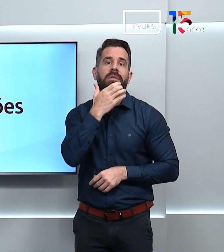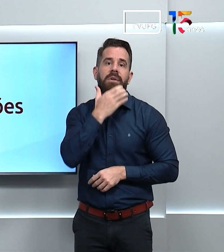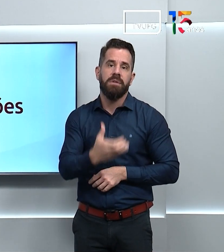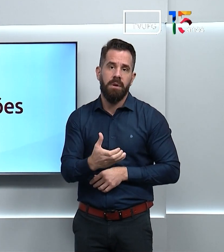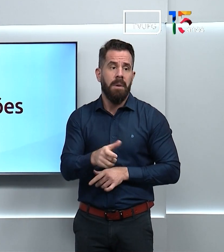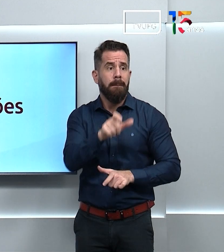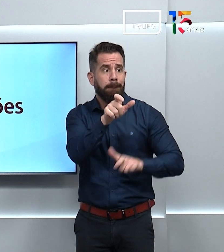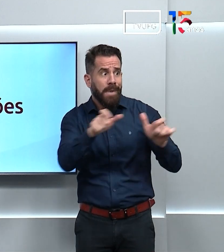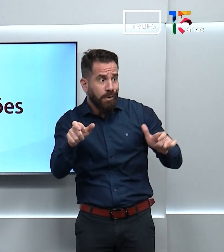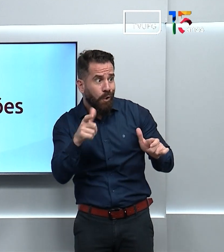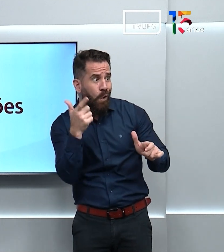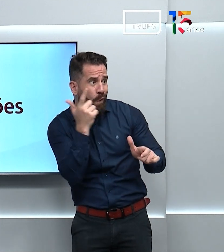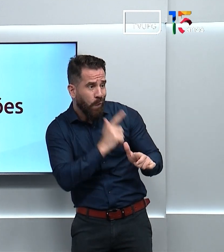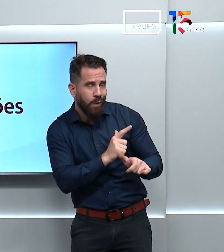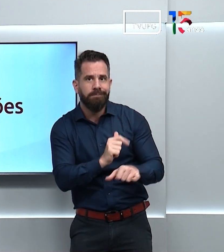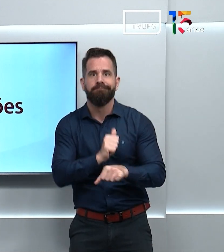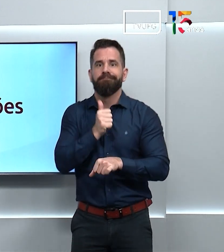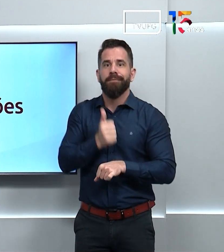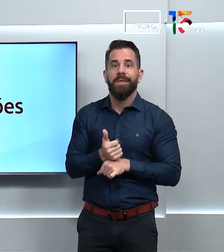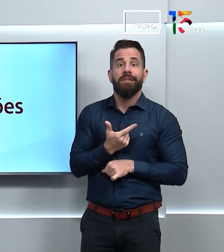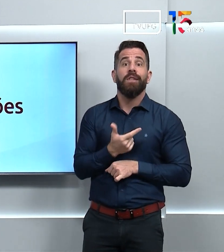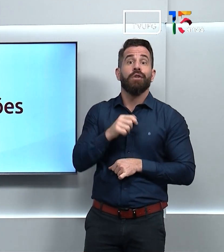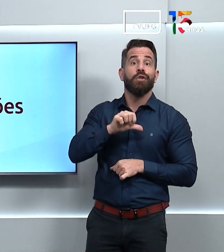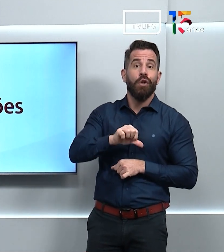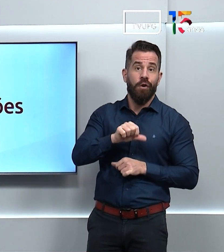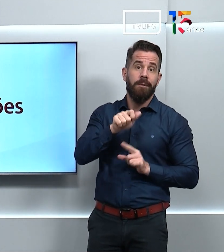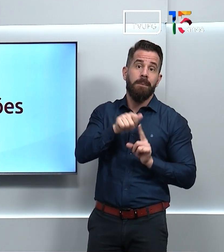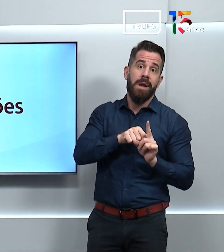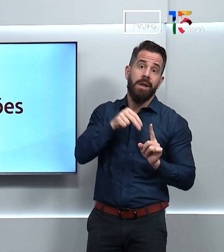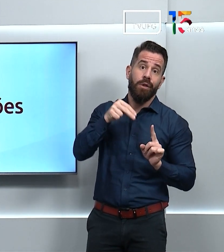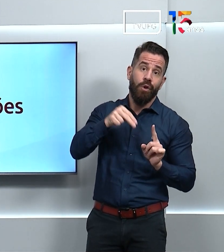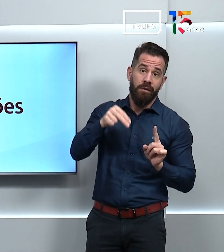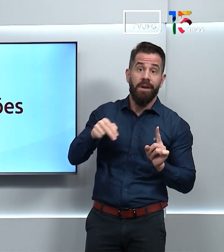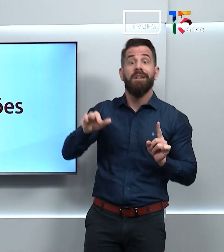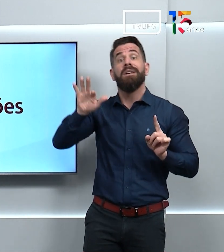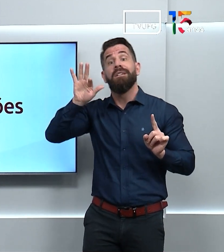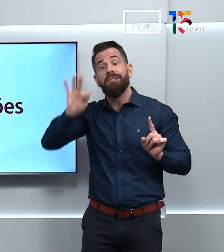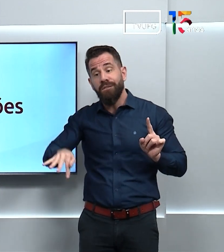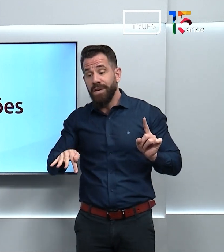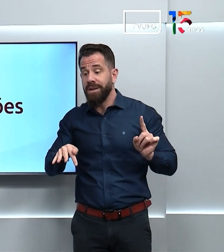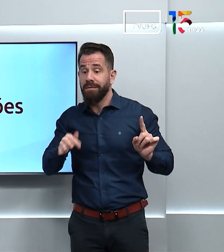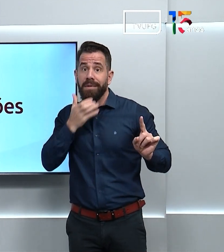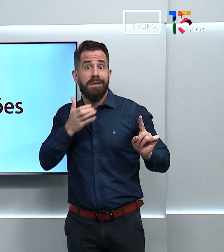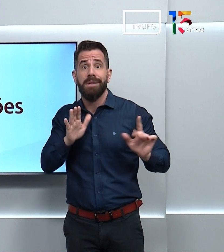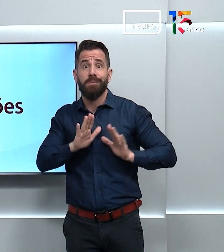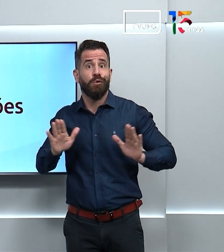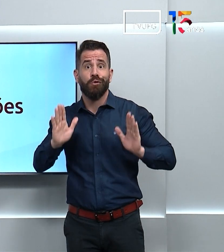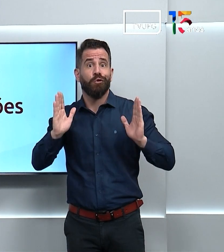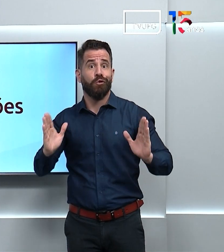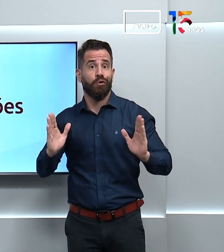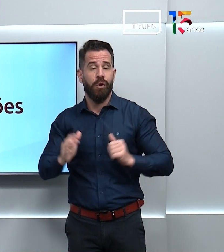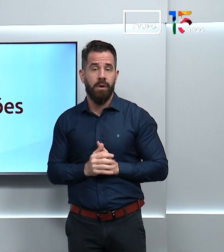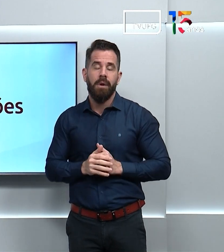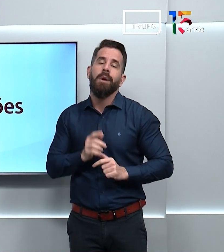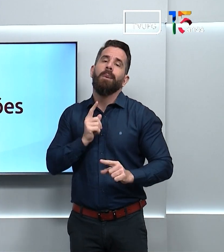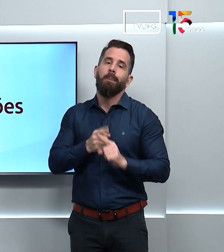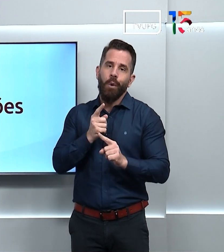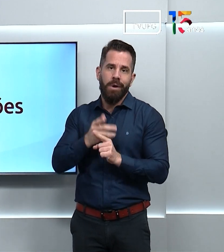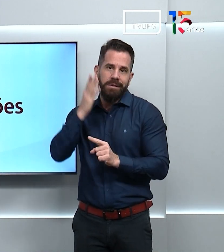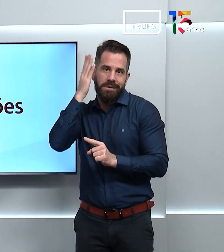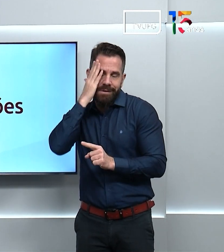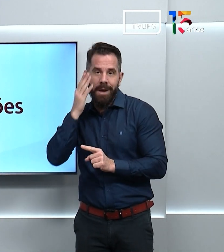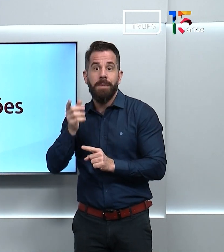dos eleitos será no dia 29 desse mês e o mandato já se encerra no fim de dezembro. Isso porque a partir